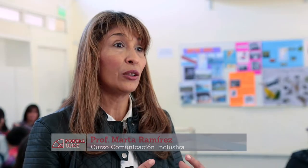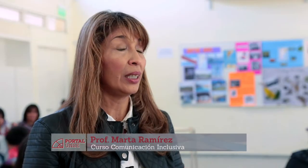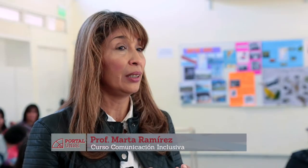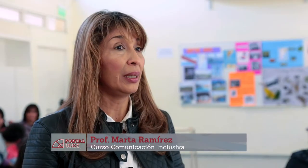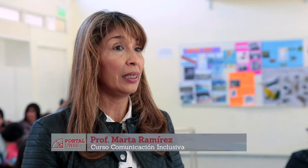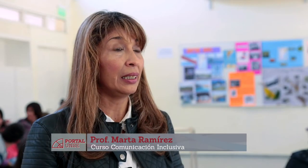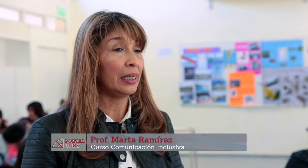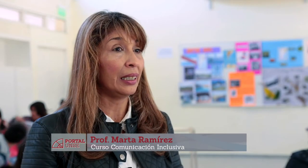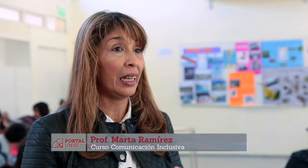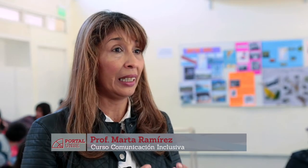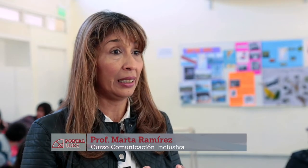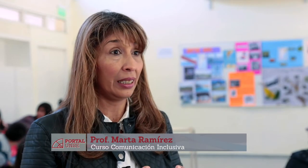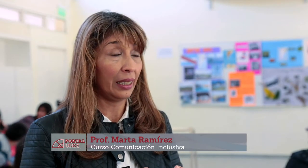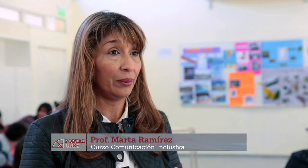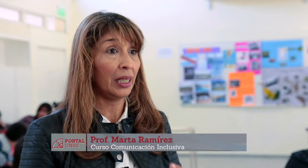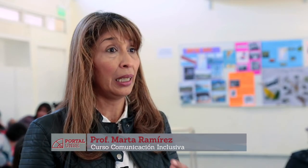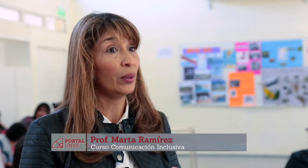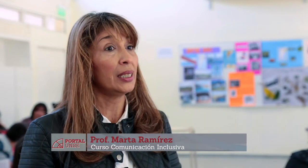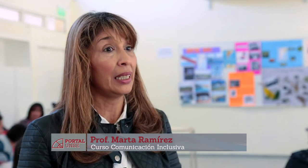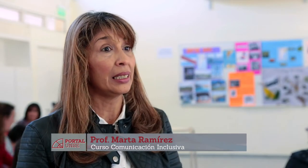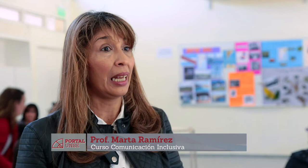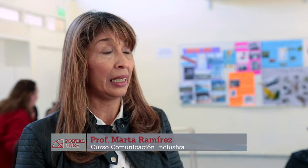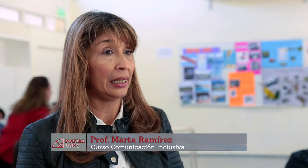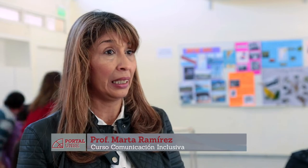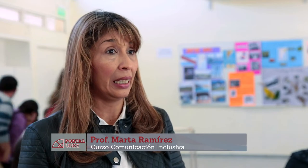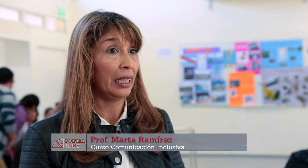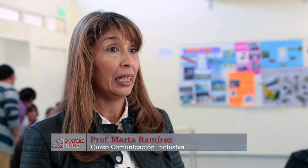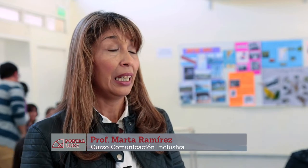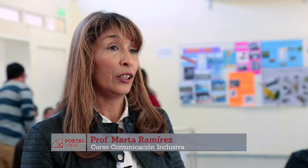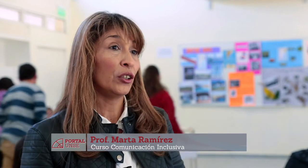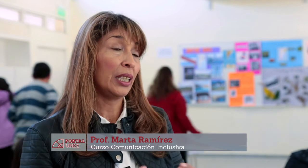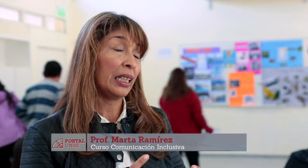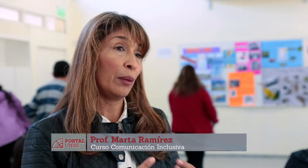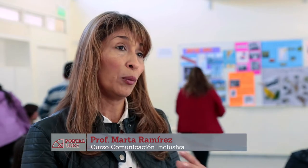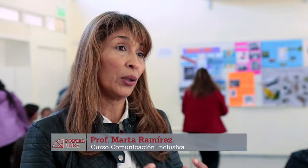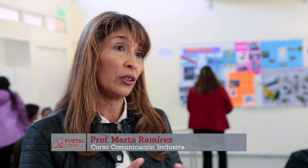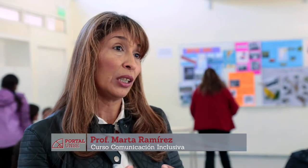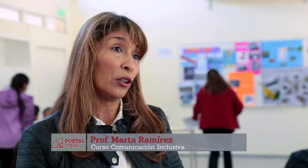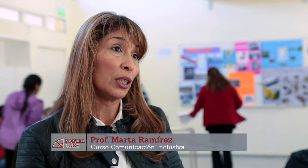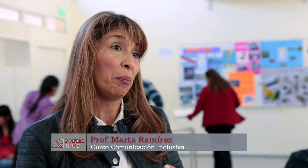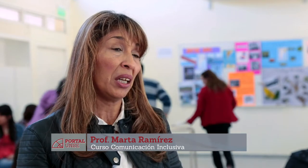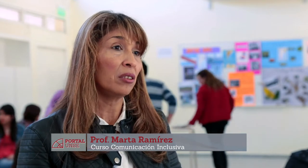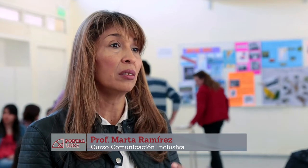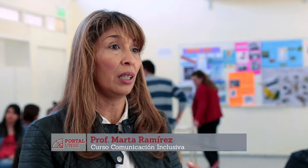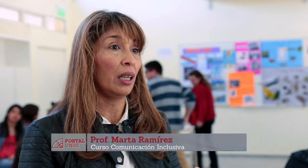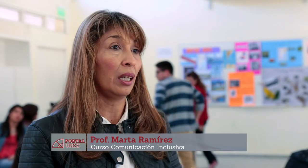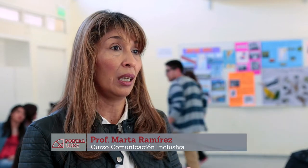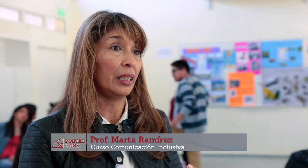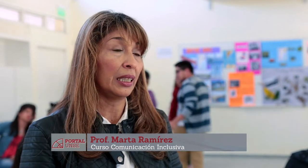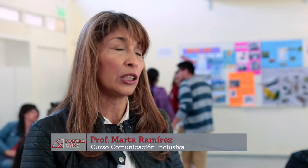es a nivel Argentina, la lengua de señas argentina. Entonces hay que cambiar un poquito las cosas, pero la interacción